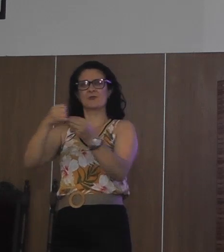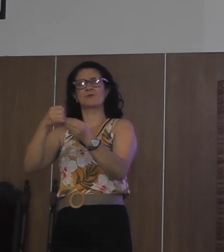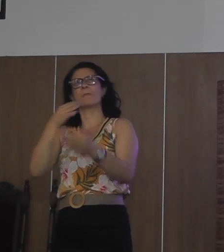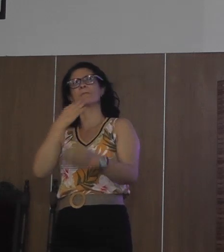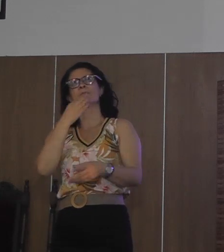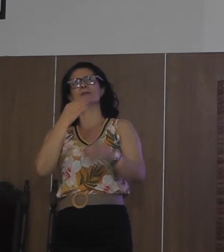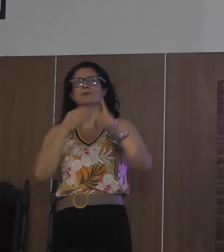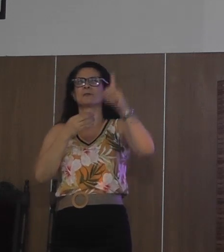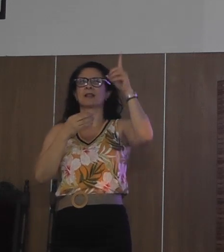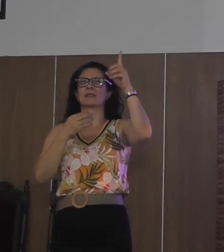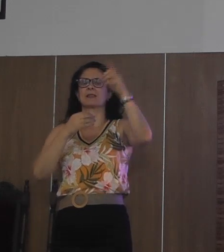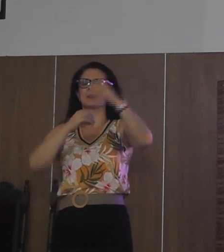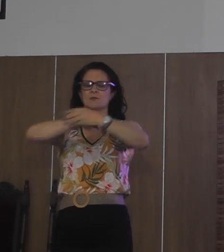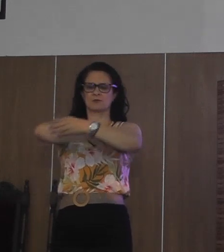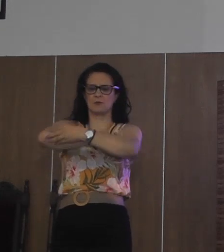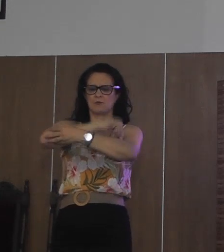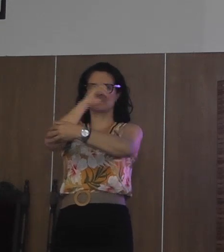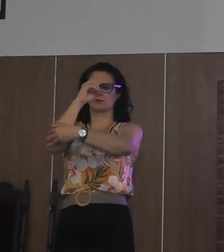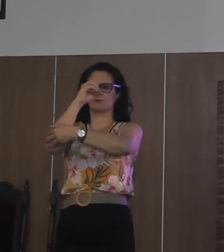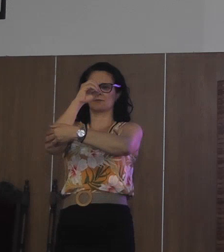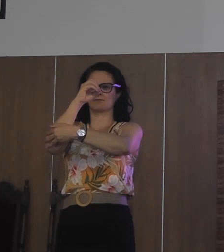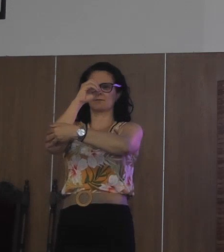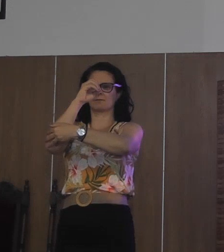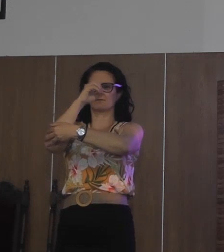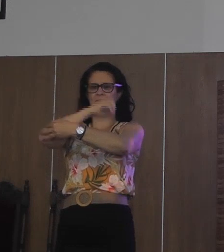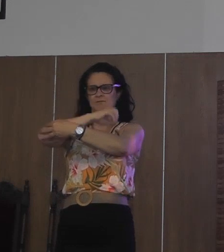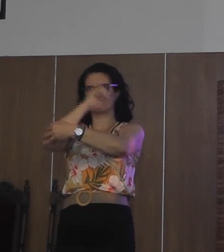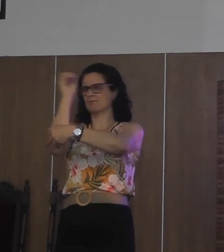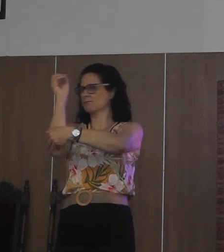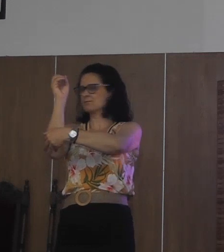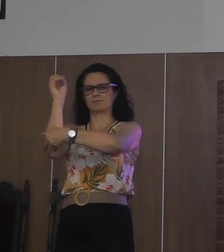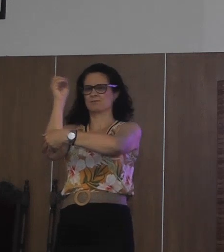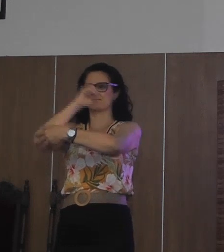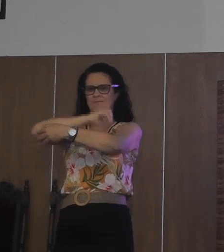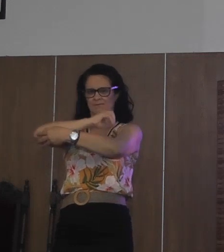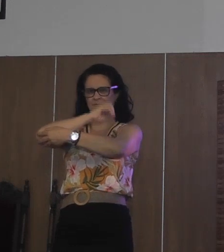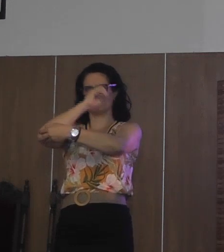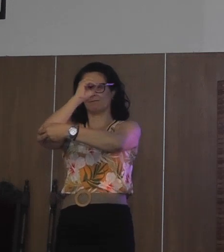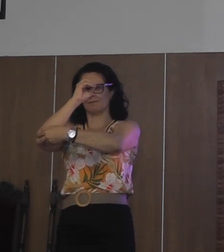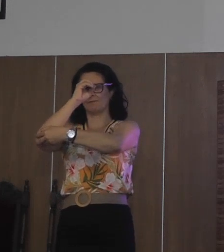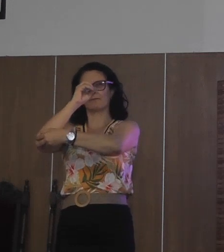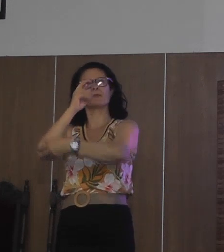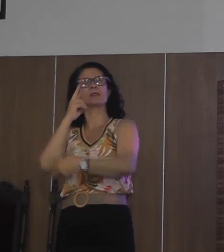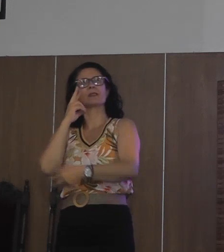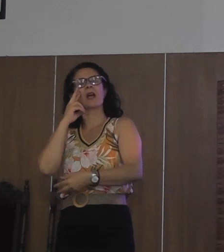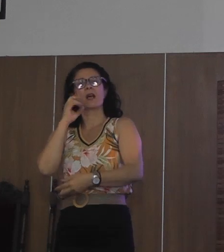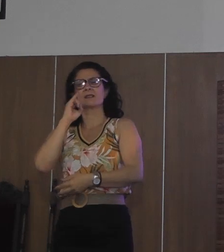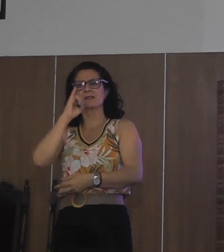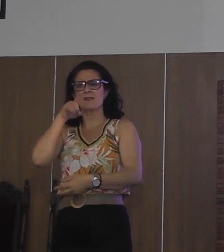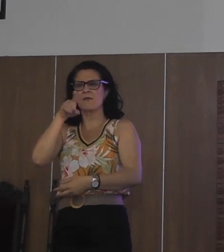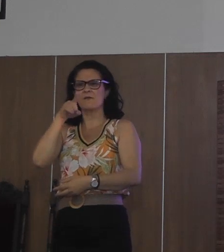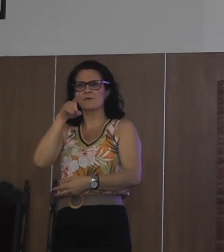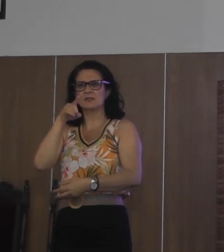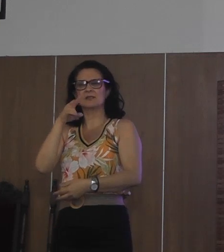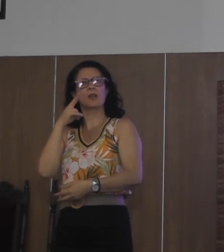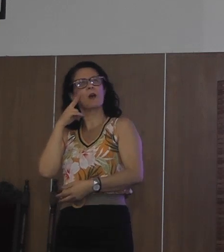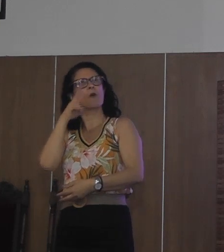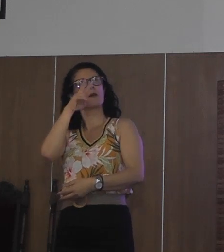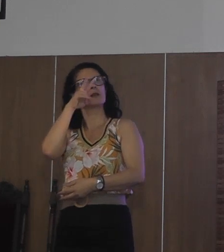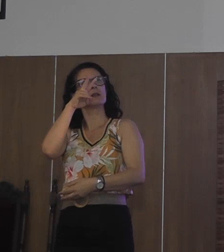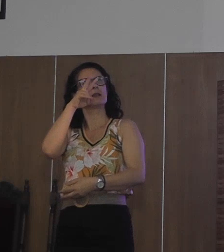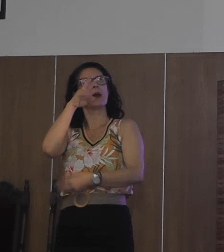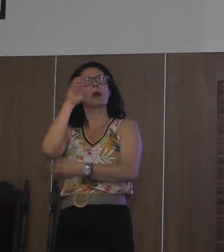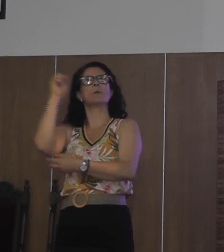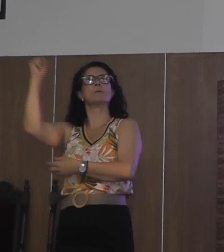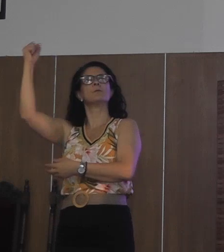Só que se você parar 9 horas da manhã e olhar para o sol, você vai ver ele se mexendo. Mas não é ele que gira em volta da terra, é a terra que gira em